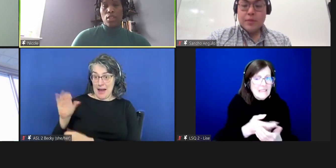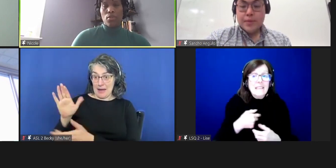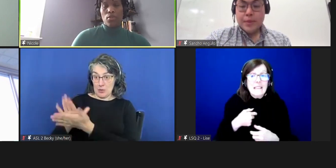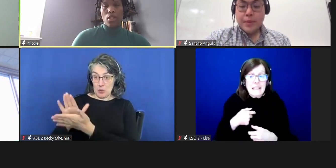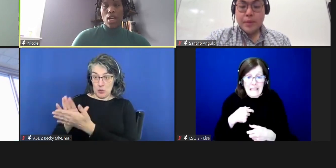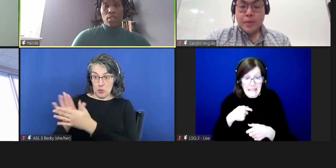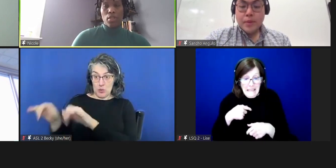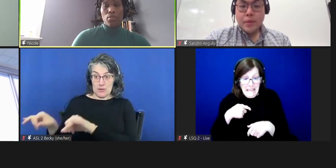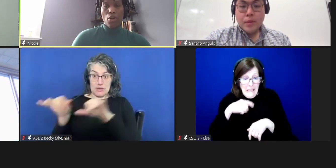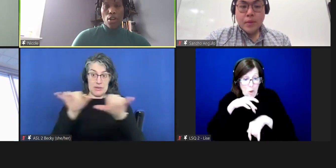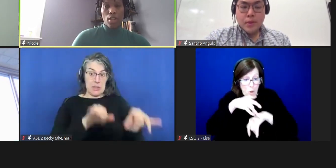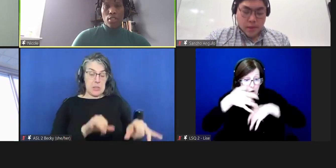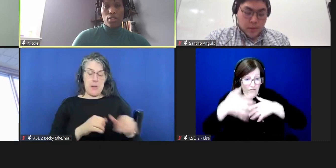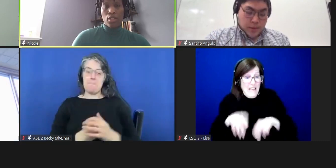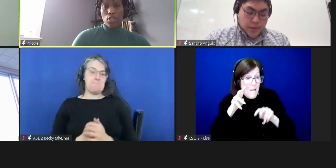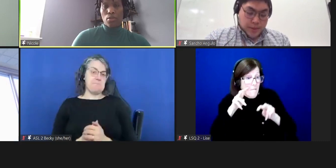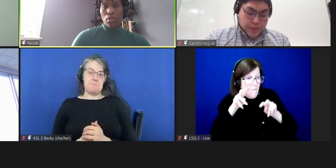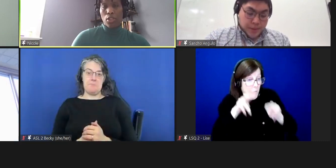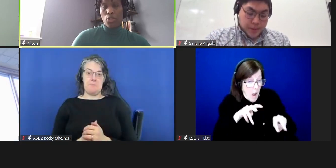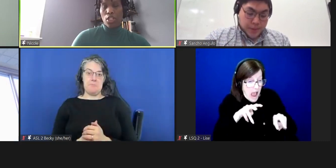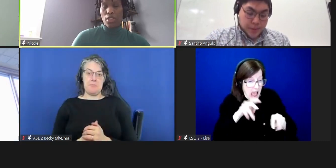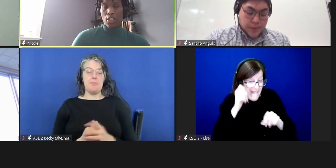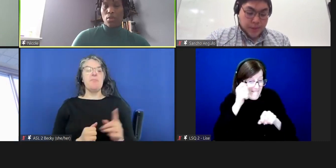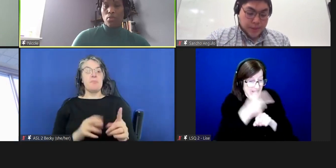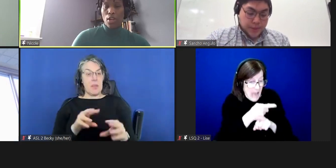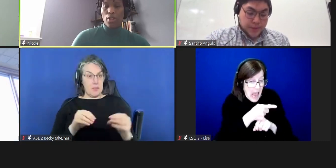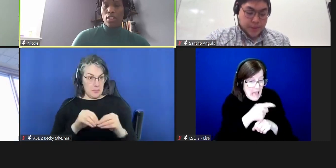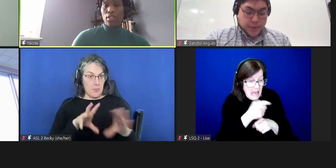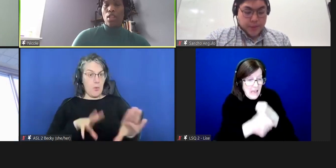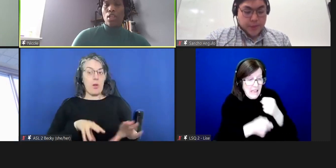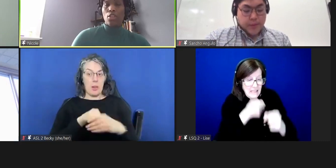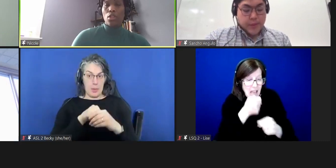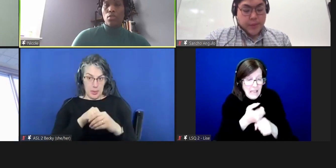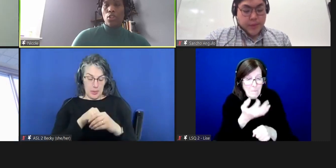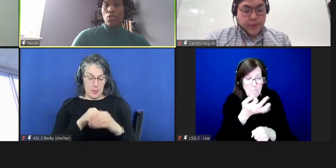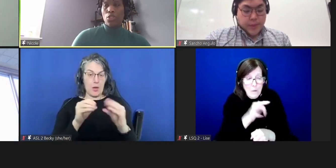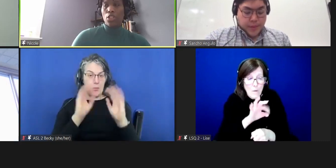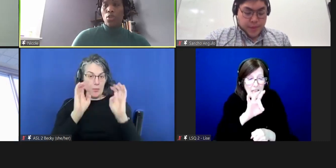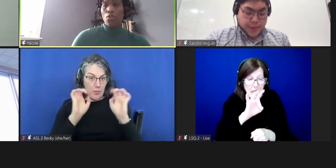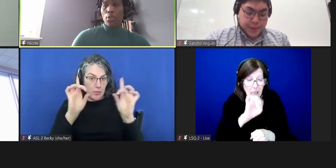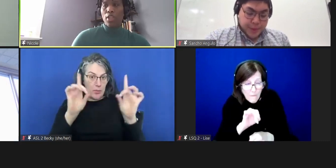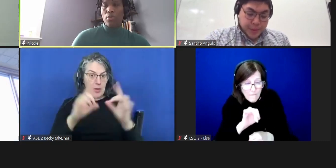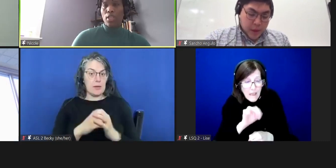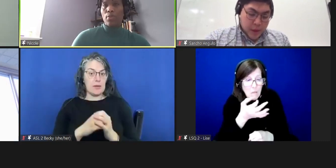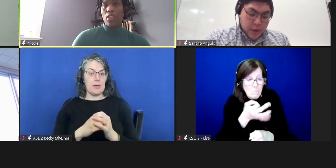années 80-90. Je pense qu'il y a eu des progrès